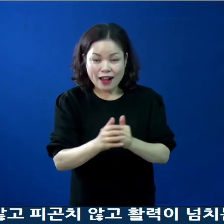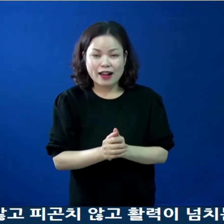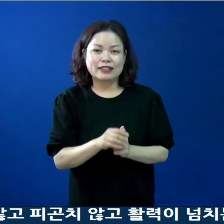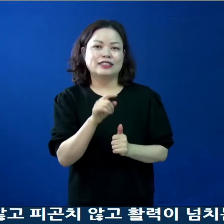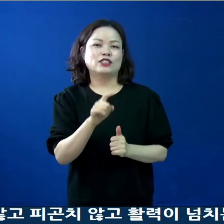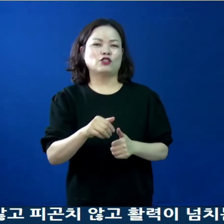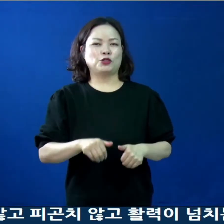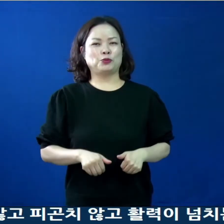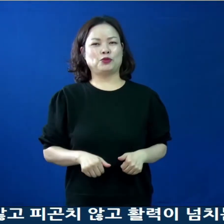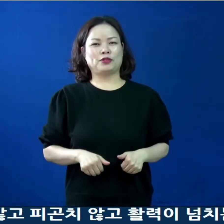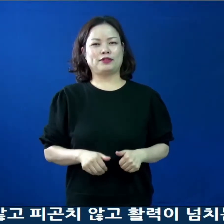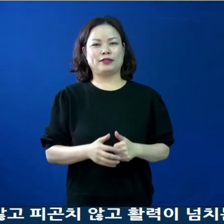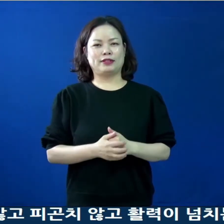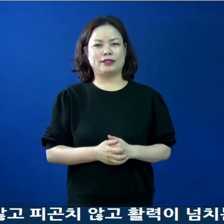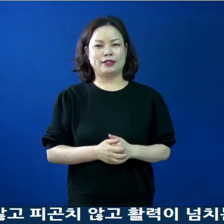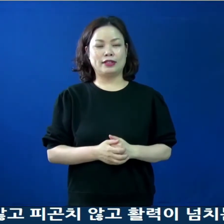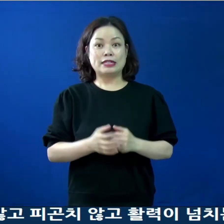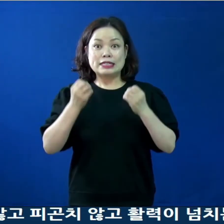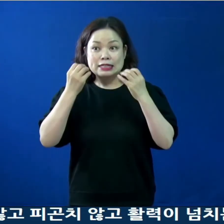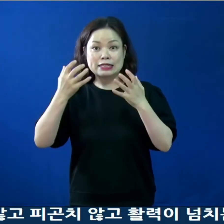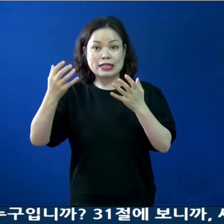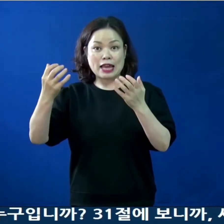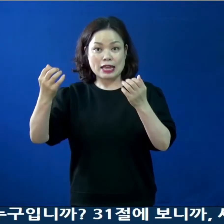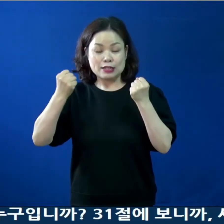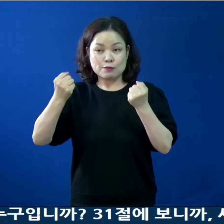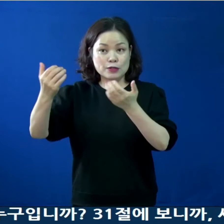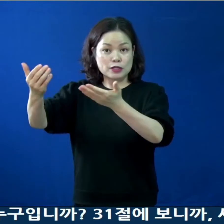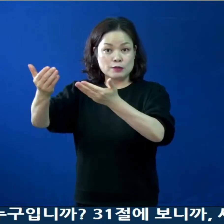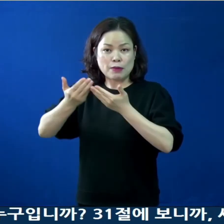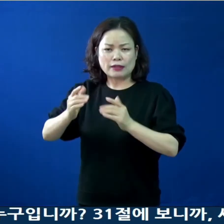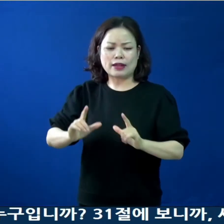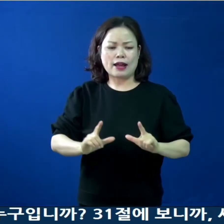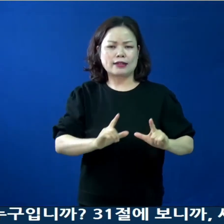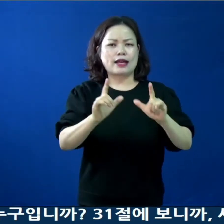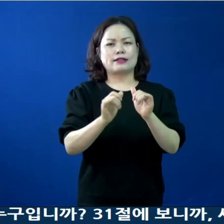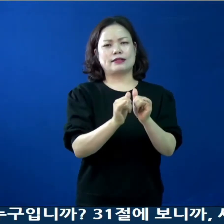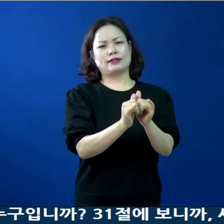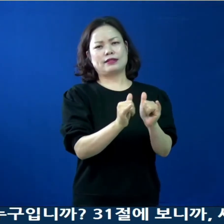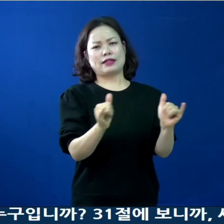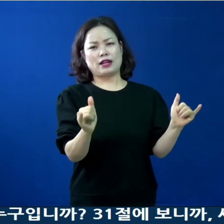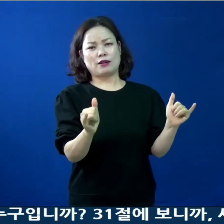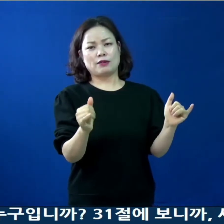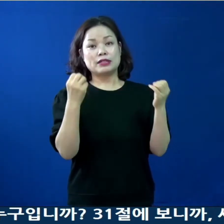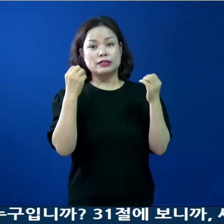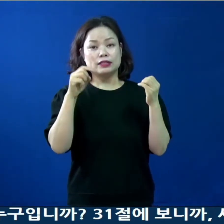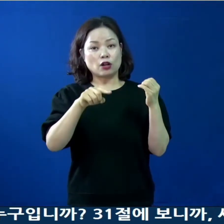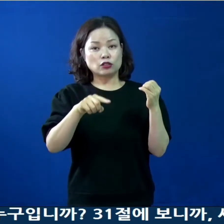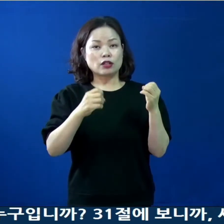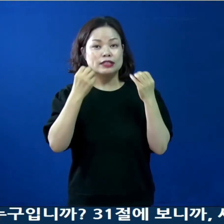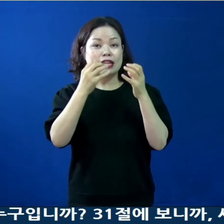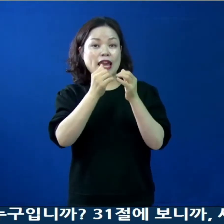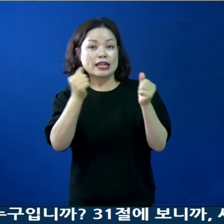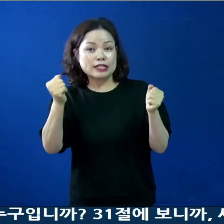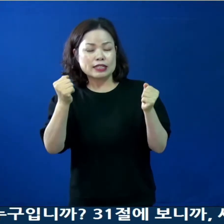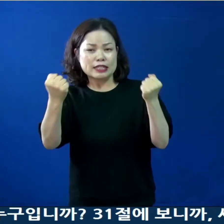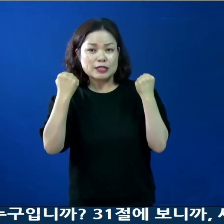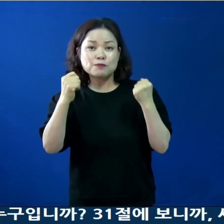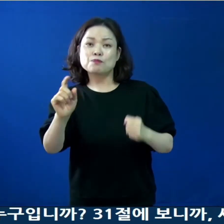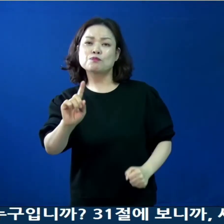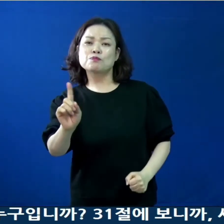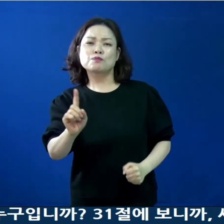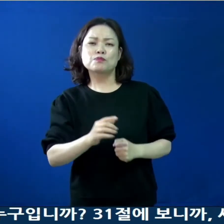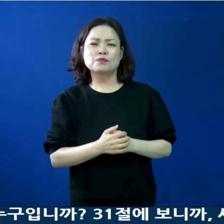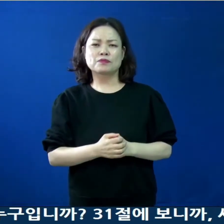이것이 필요한 것이죠. 새 힘을 받아 살아가는 사람. 여기서 말하는 새 힘이란